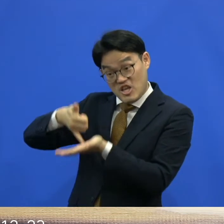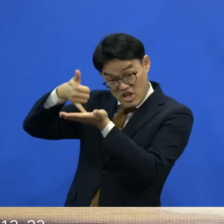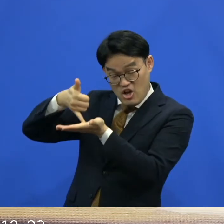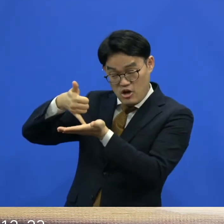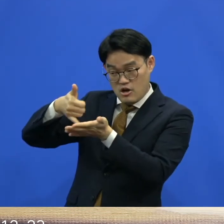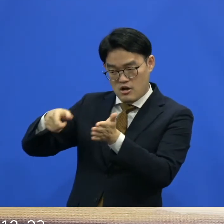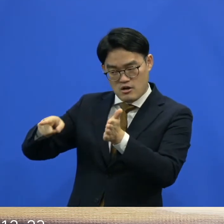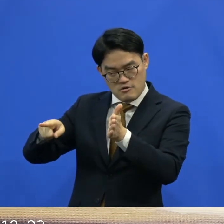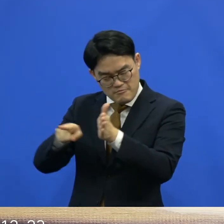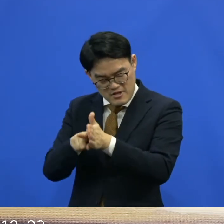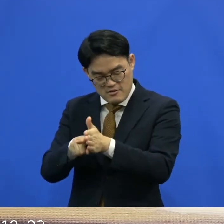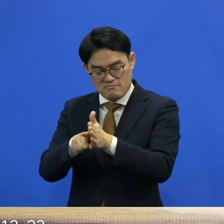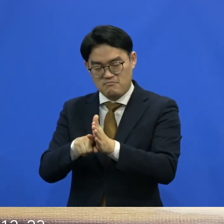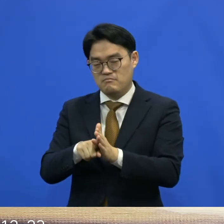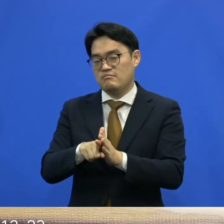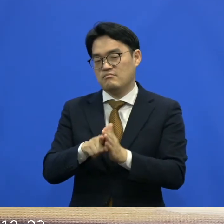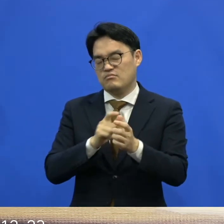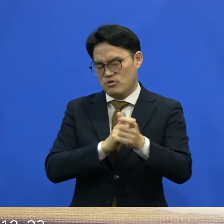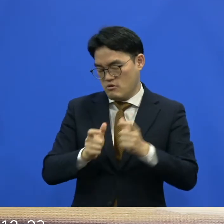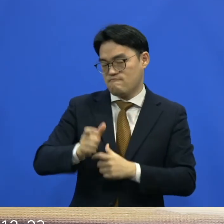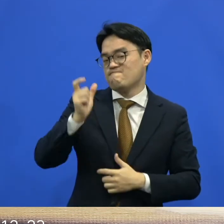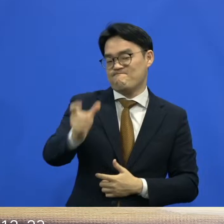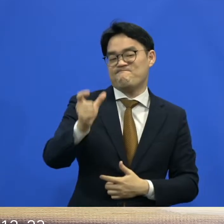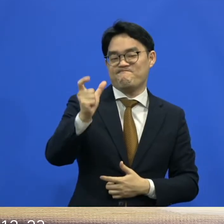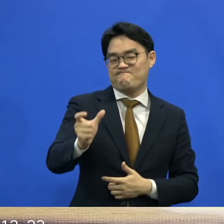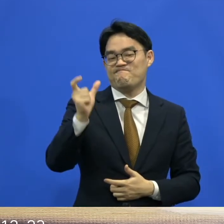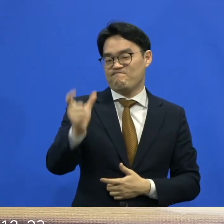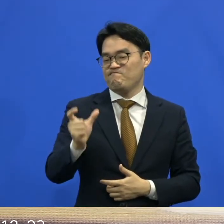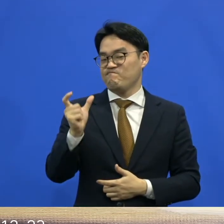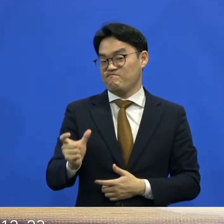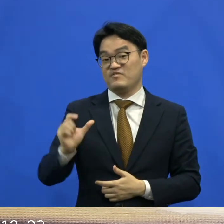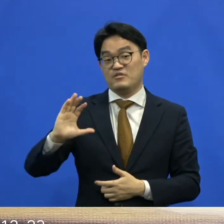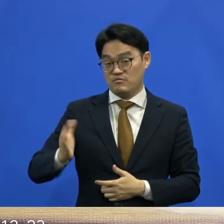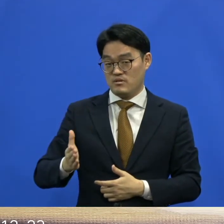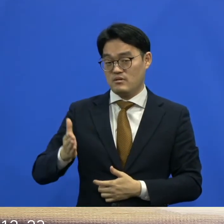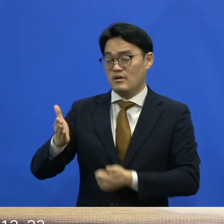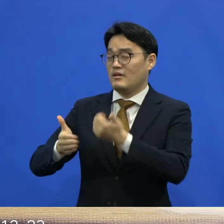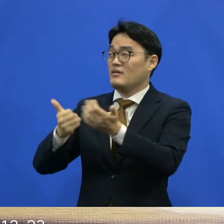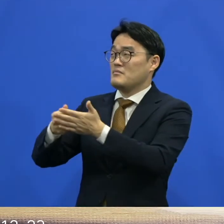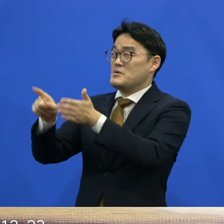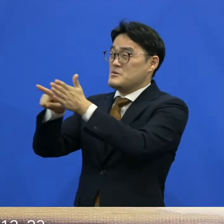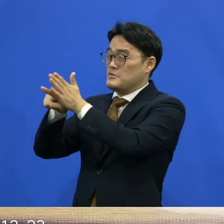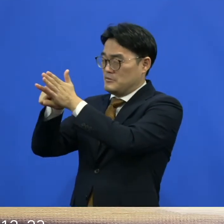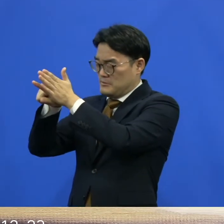고통을 당한 사람만이 가질 수 있는 몫이에요.